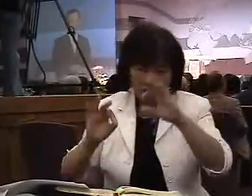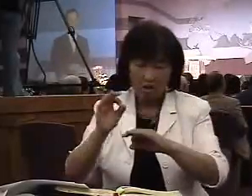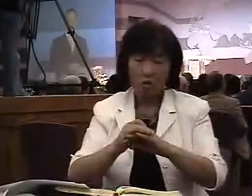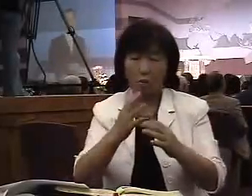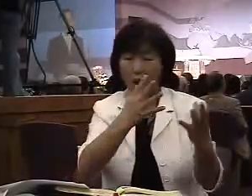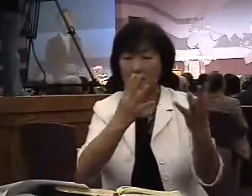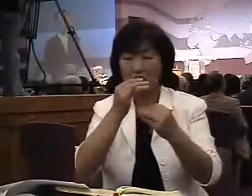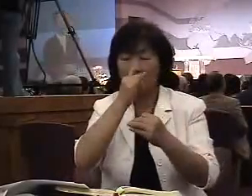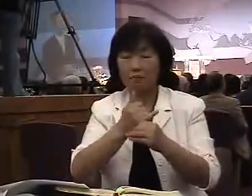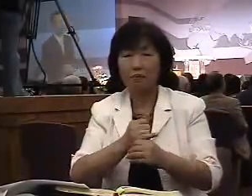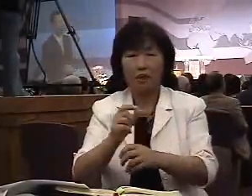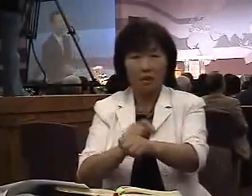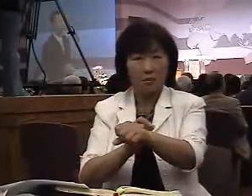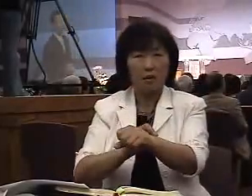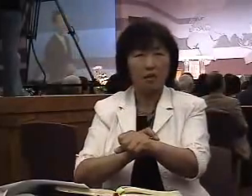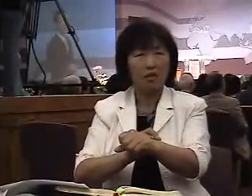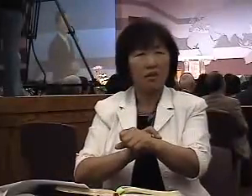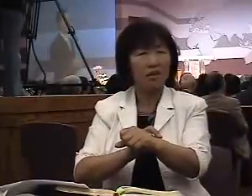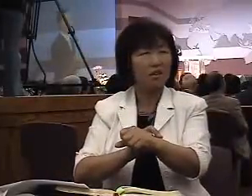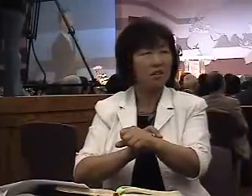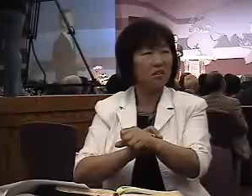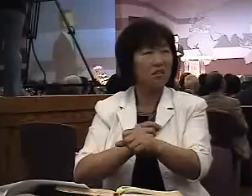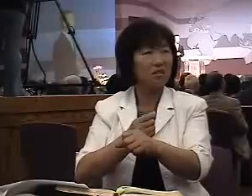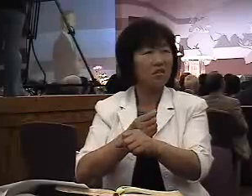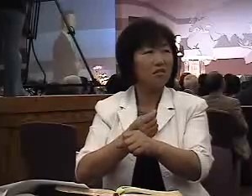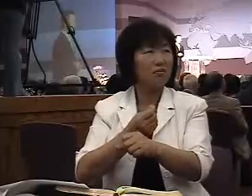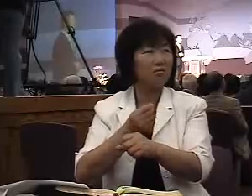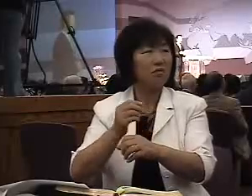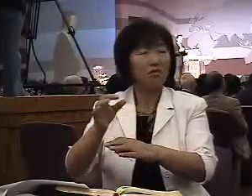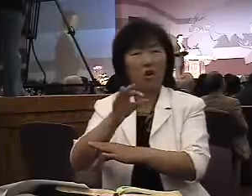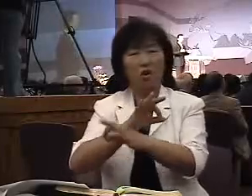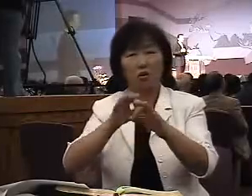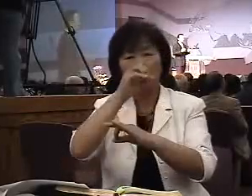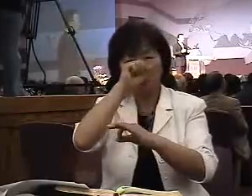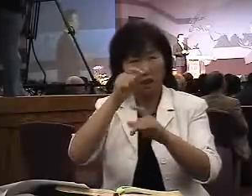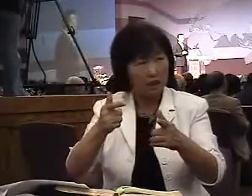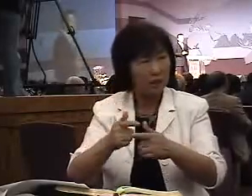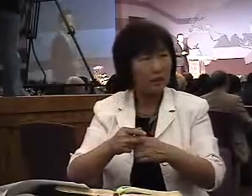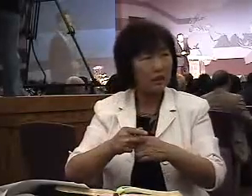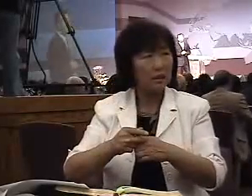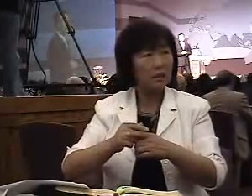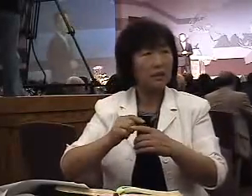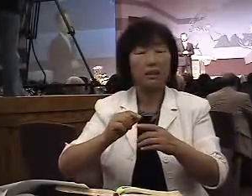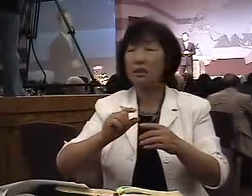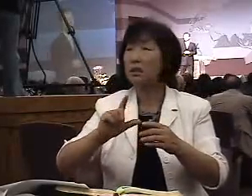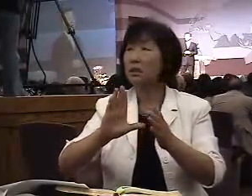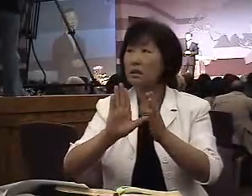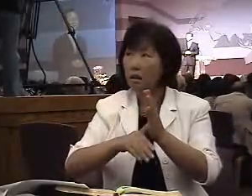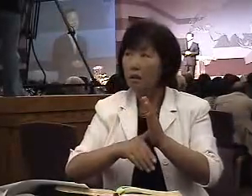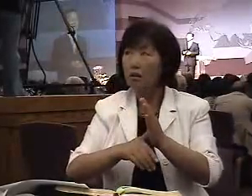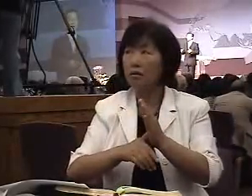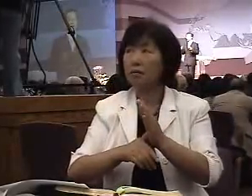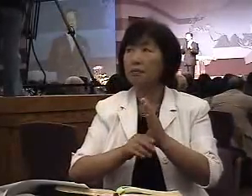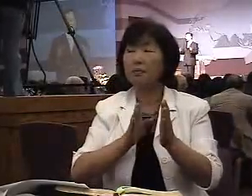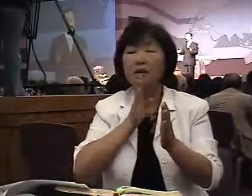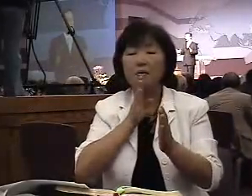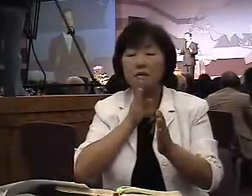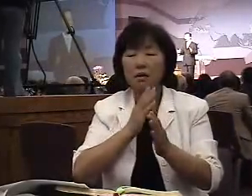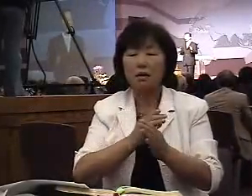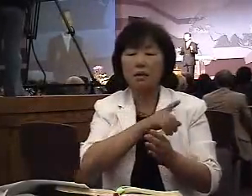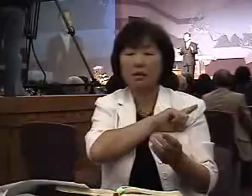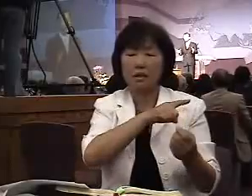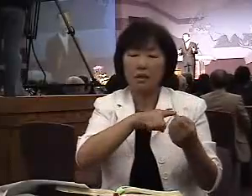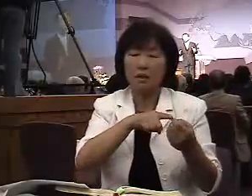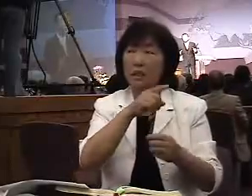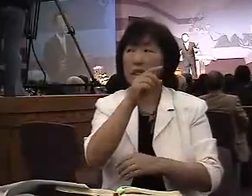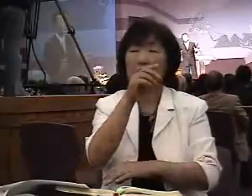그리고 특별히 이 불경기와 같은 이러한 그 어려운 시기에는 우리가 정말 그 가장 베이직한